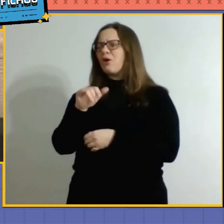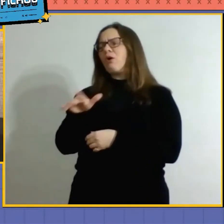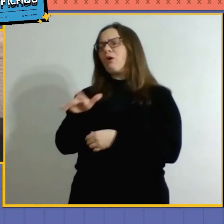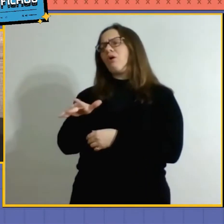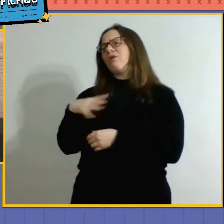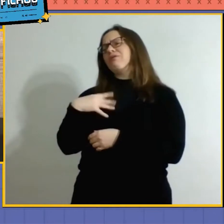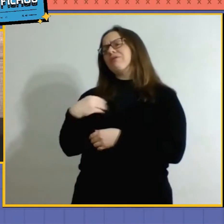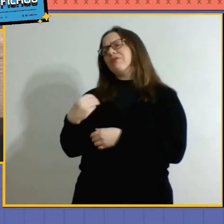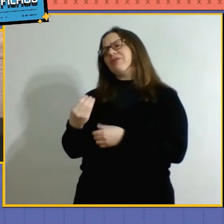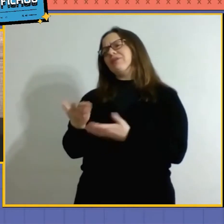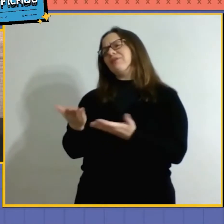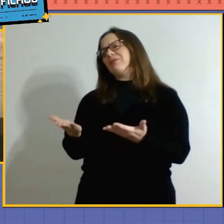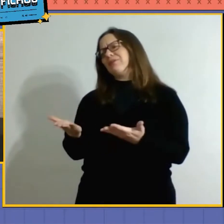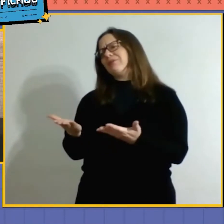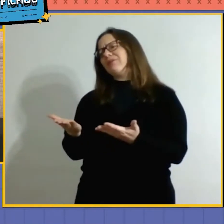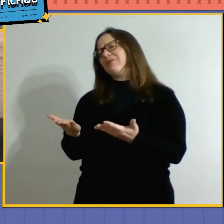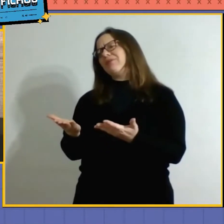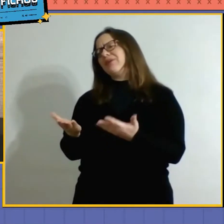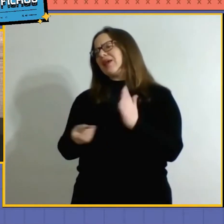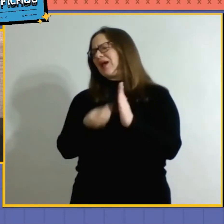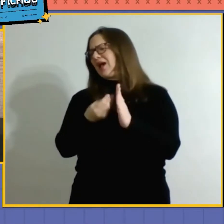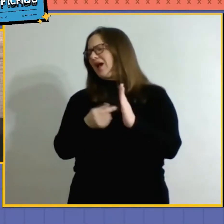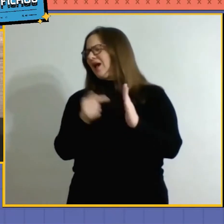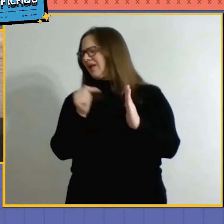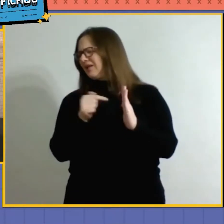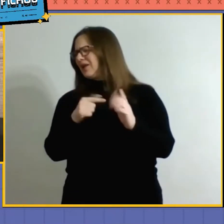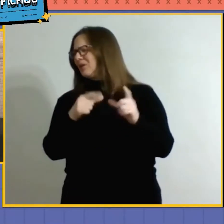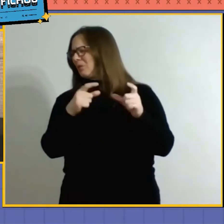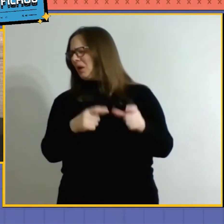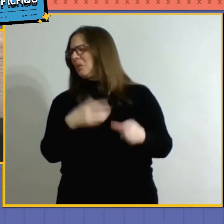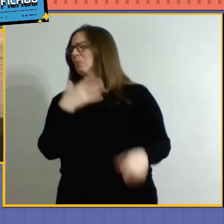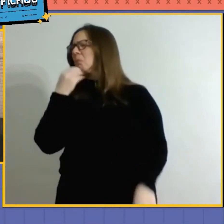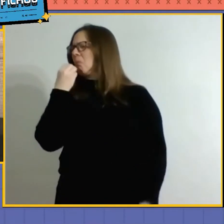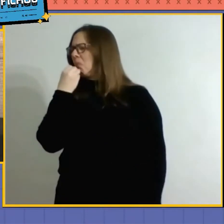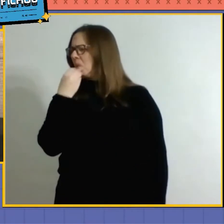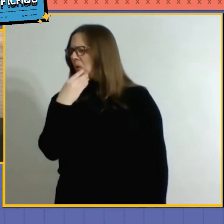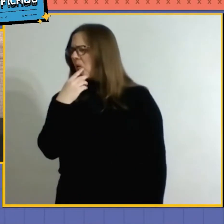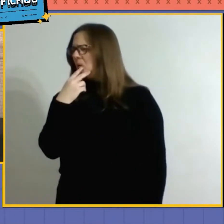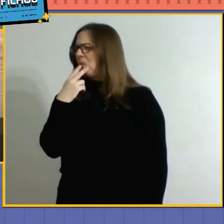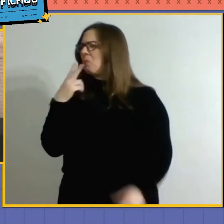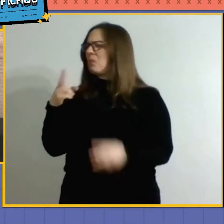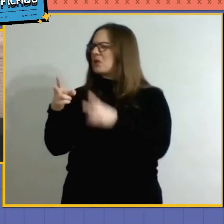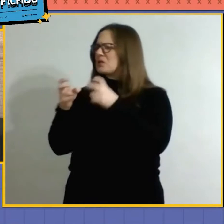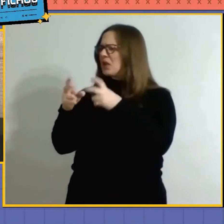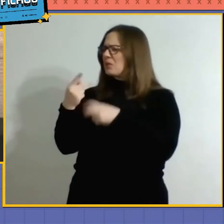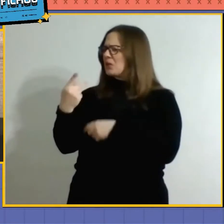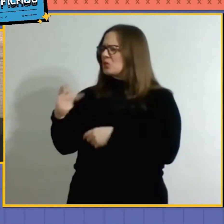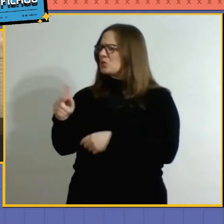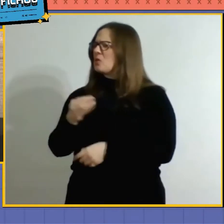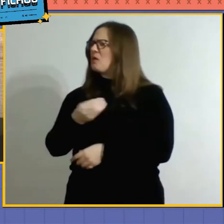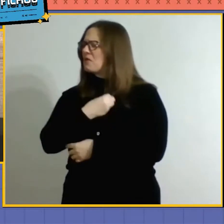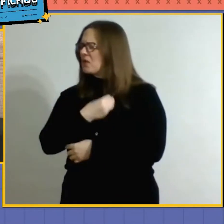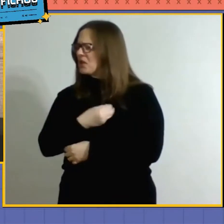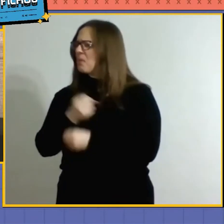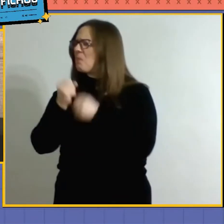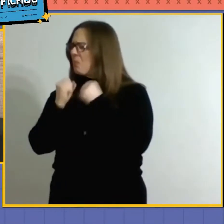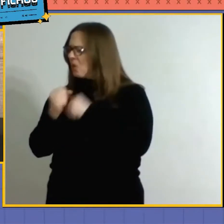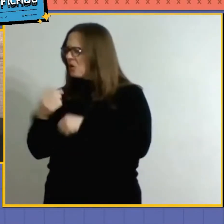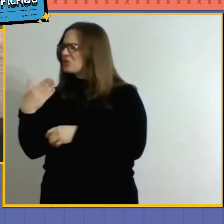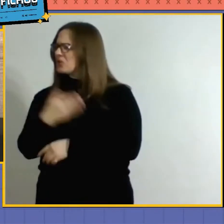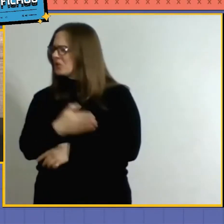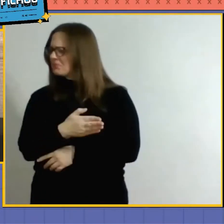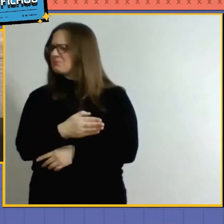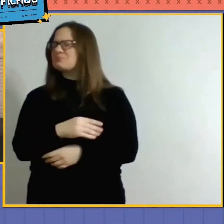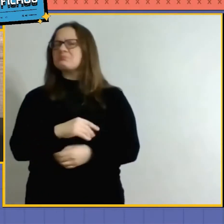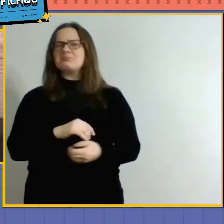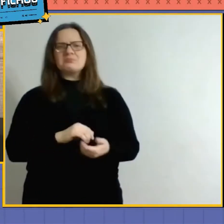esse lugar aí que você vai realmente é bom a gente tá vendo isso em você então pode ir e deixaram